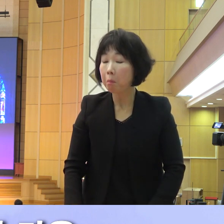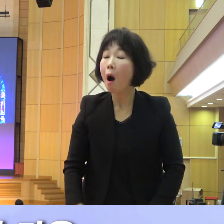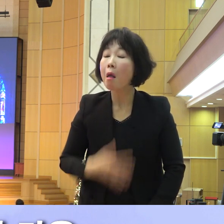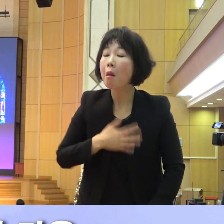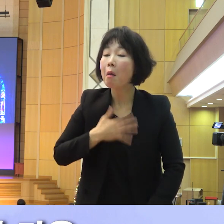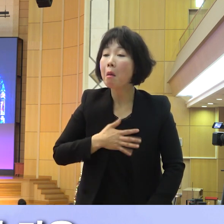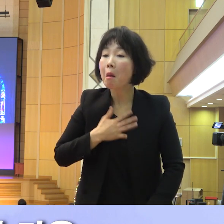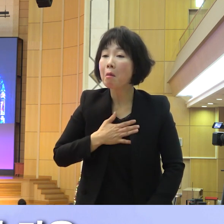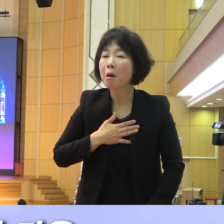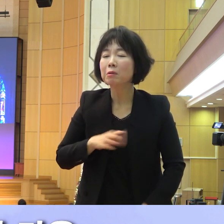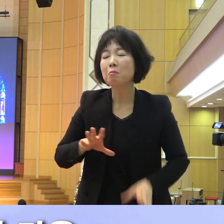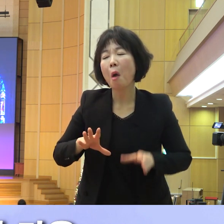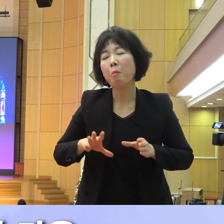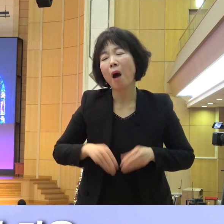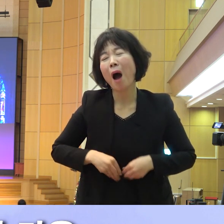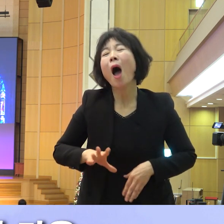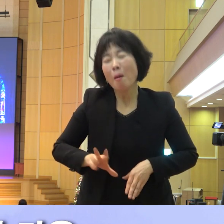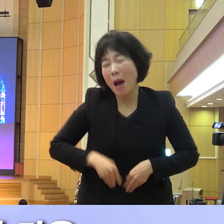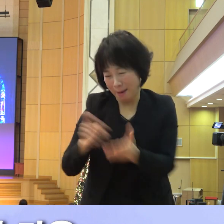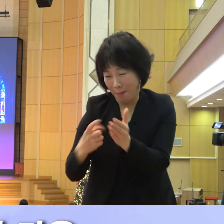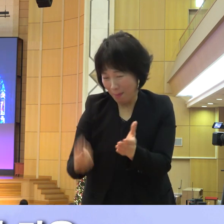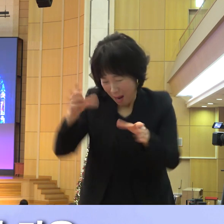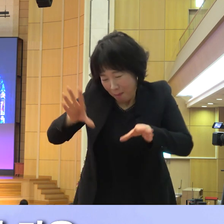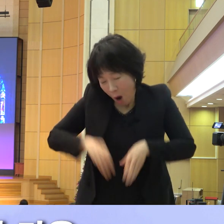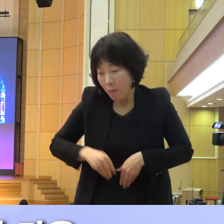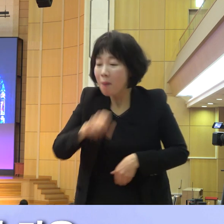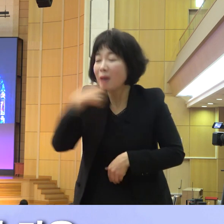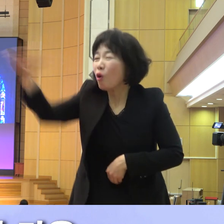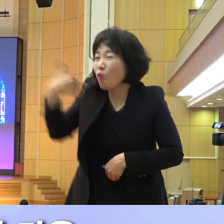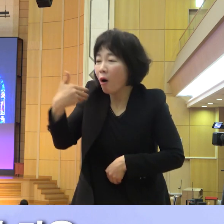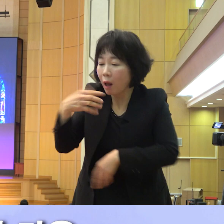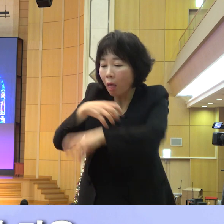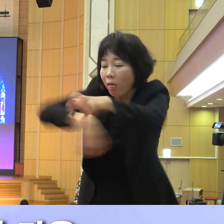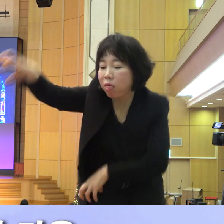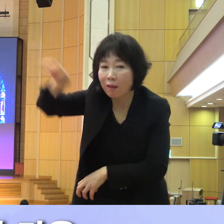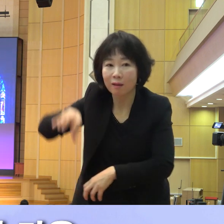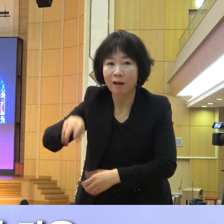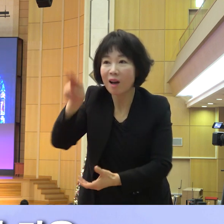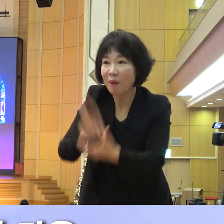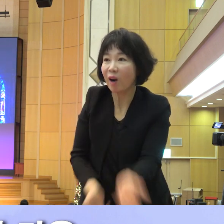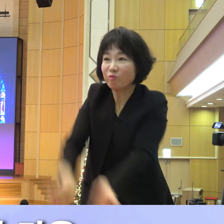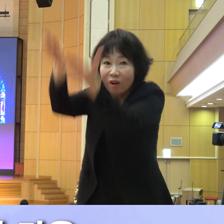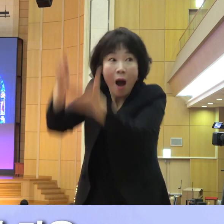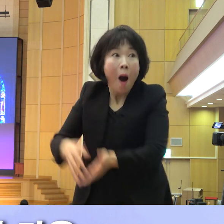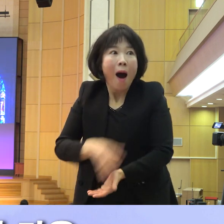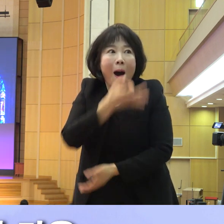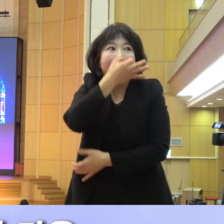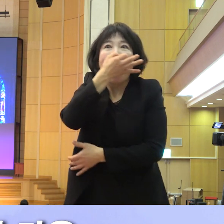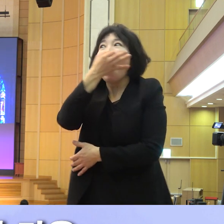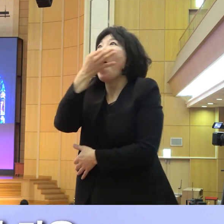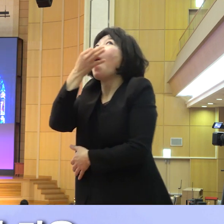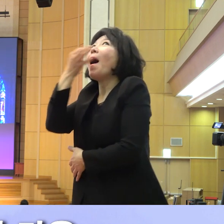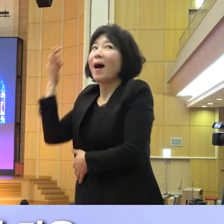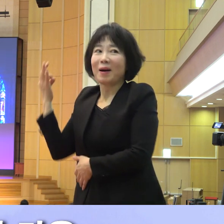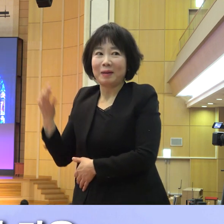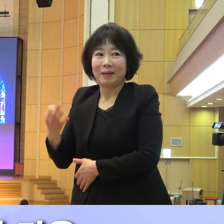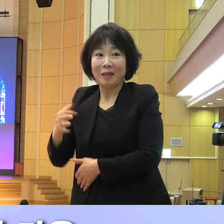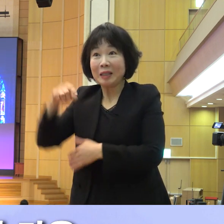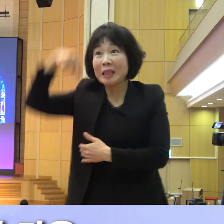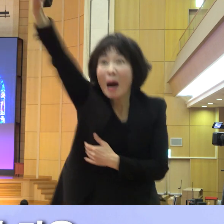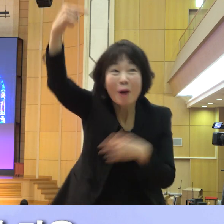달리 팥죽 한 그릇을 주고 장자의 명분을 사고, 그리고 또 기회가 왔을 때 별미를